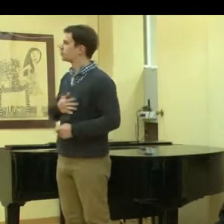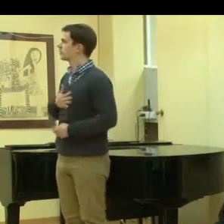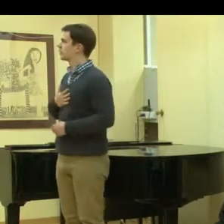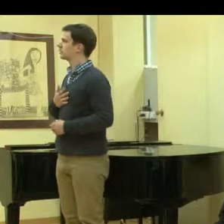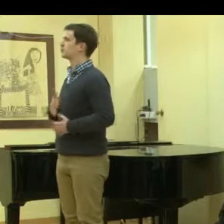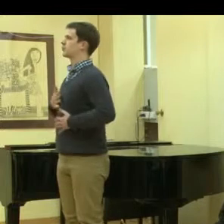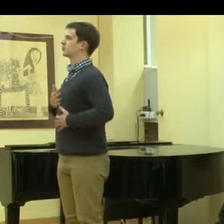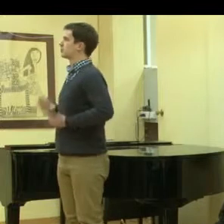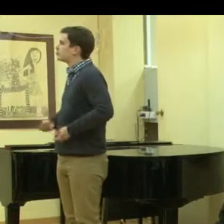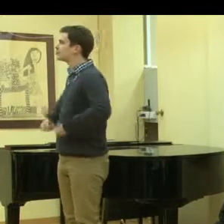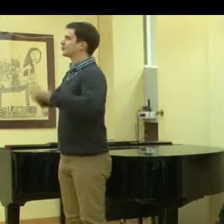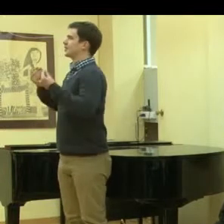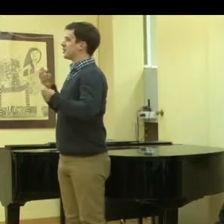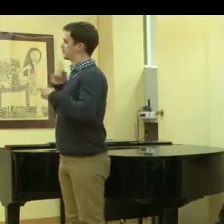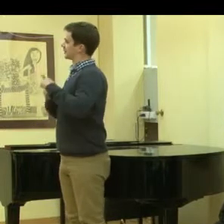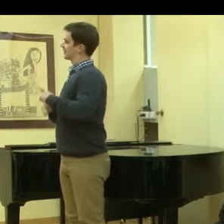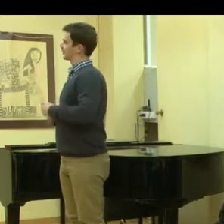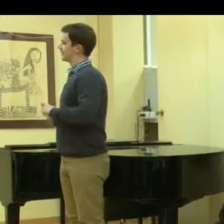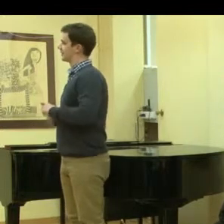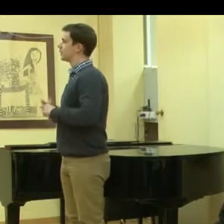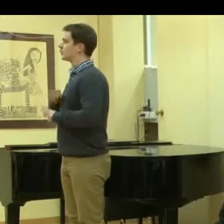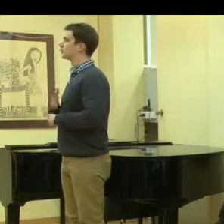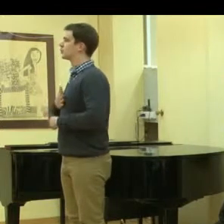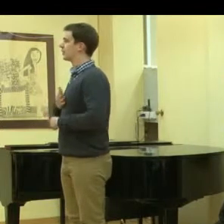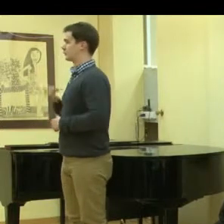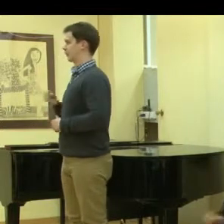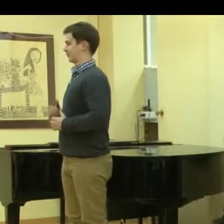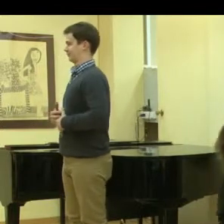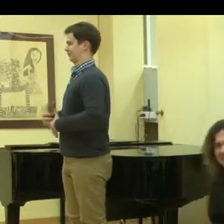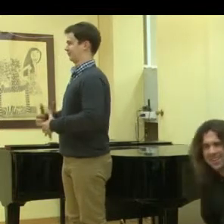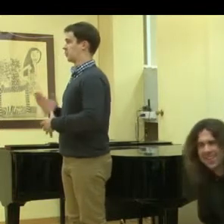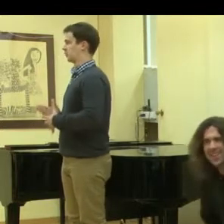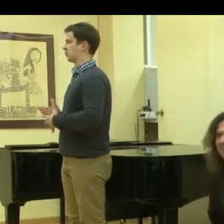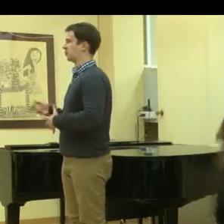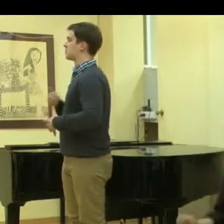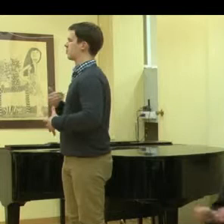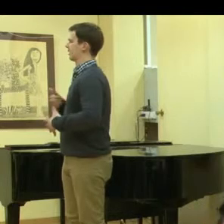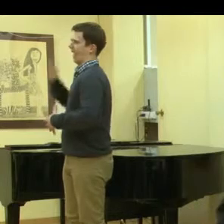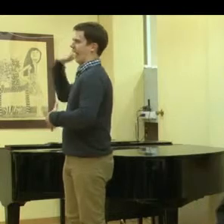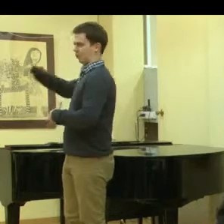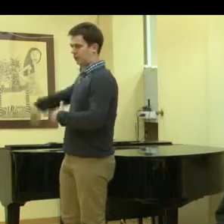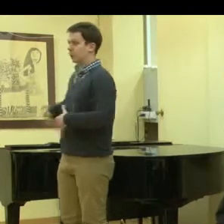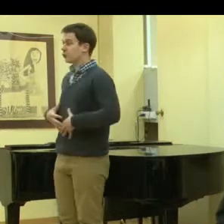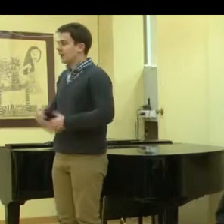poziom samopoczucia pozytywnego w Polsce, to jest to, że czekamy na dziedziusia. W drodze jest synek,